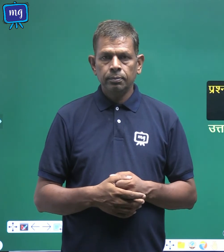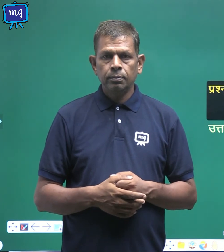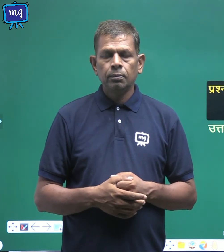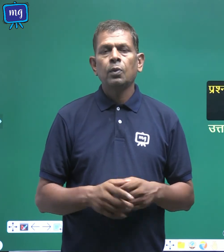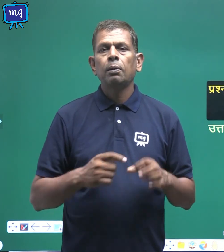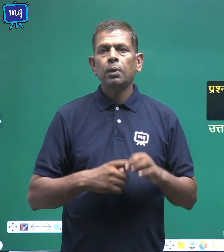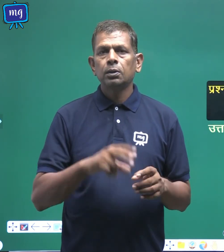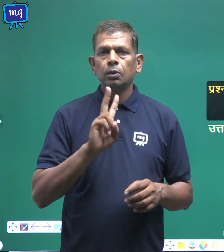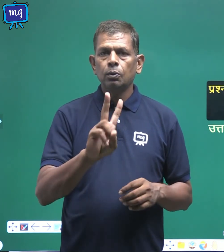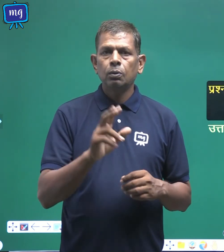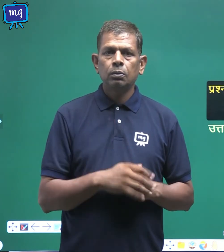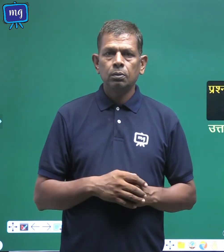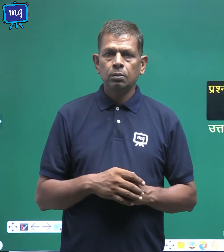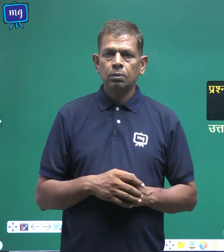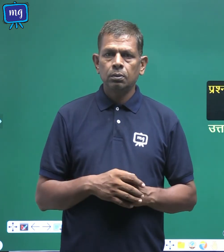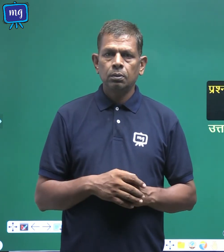प्रश्न 2,